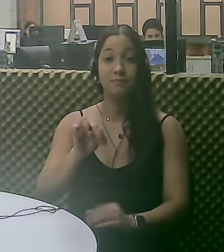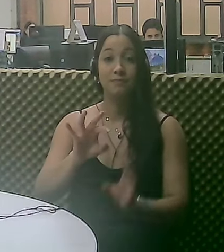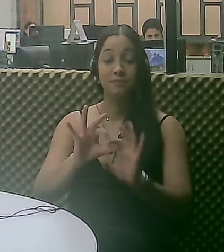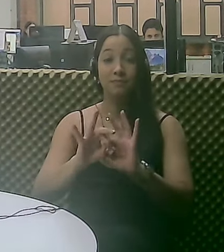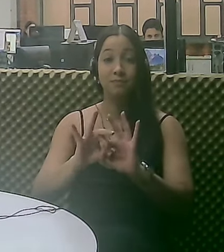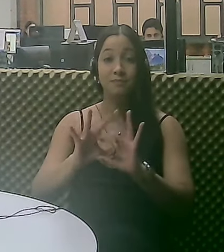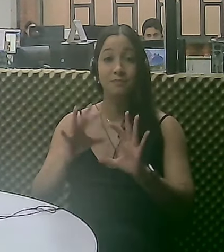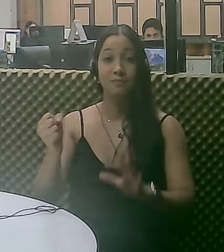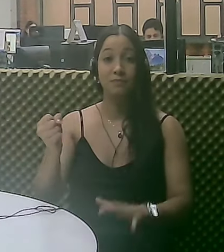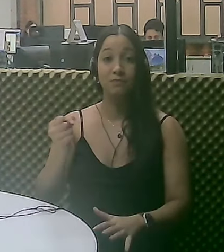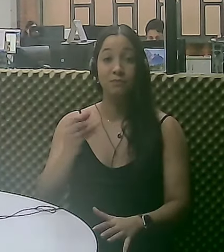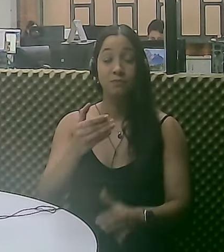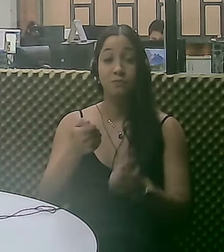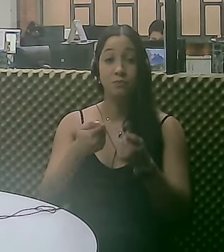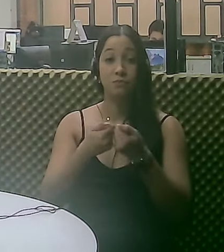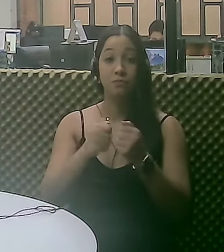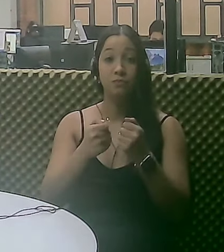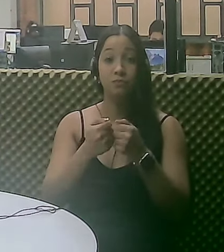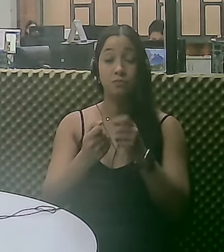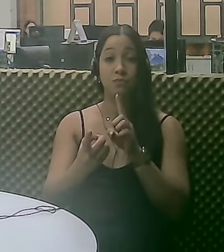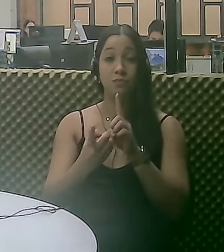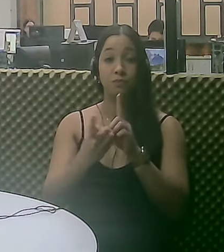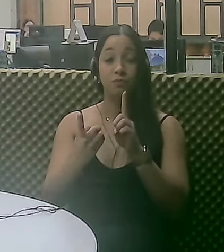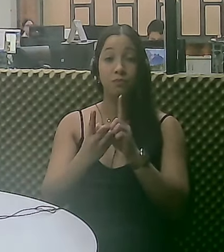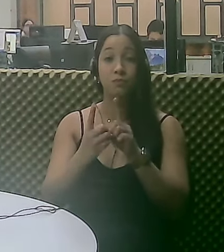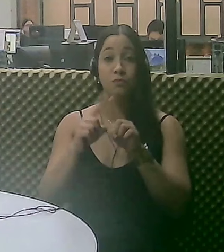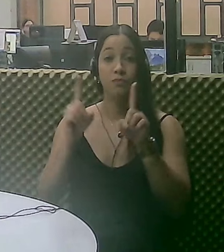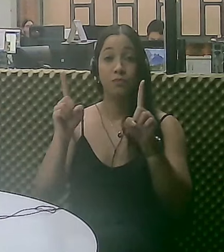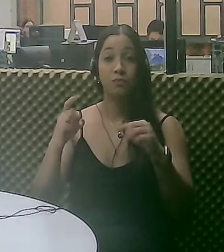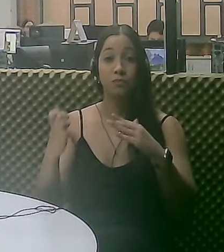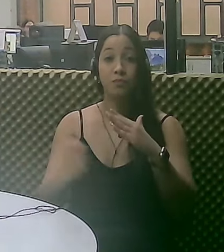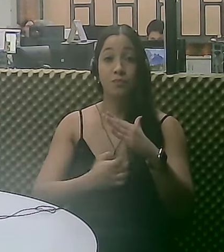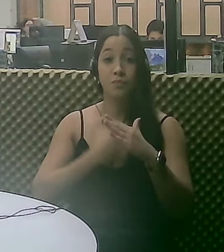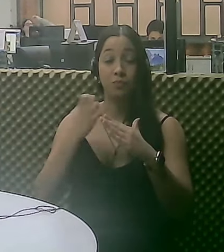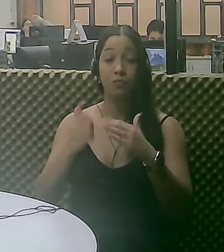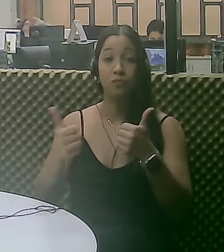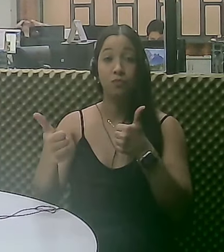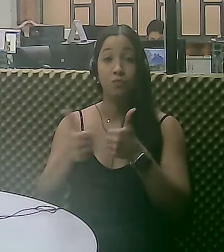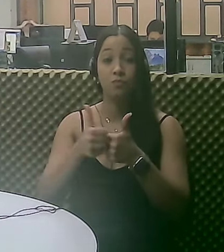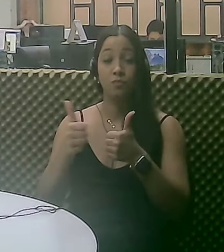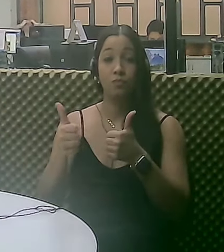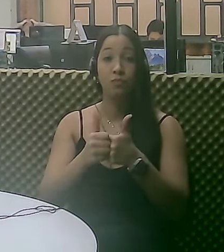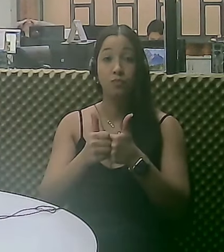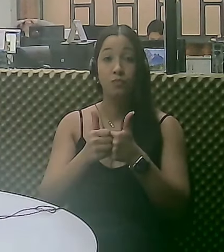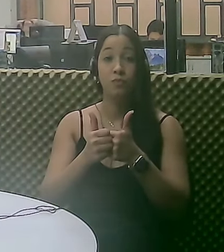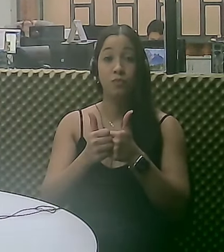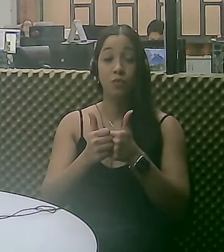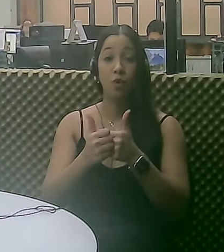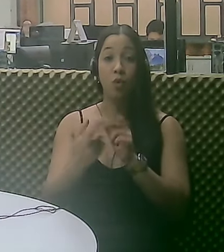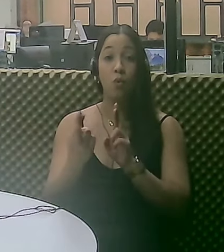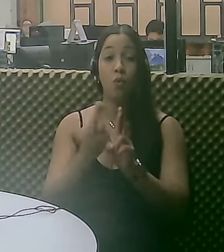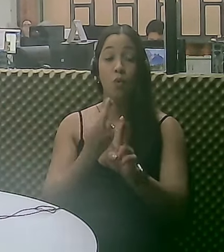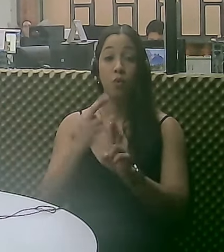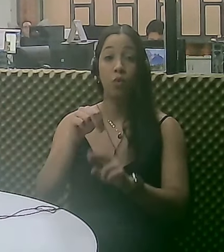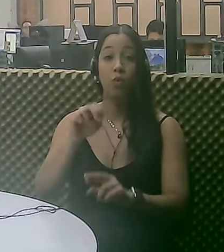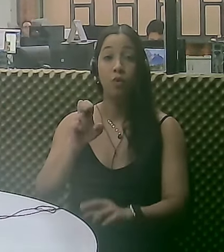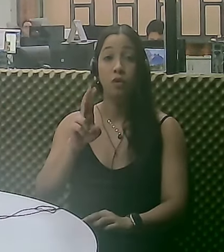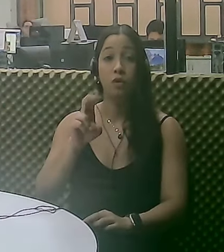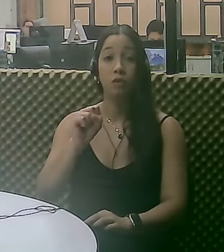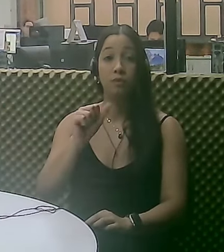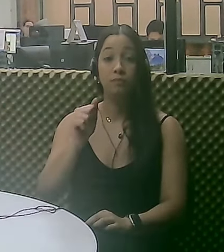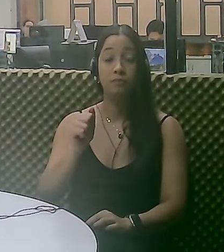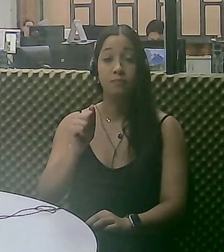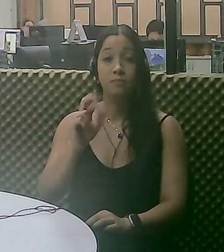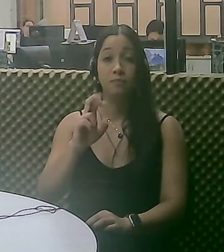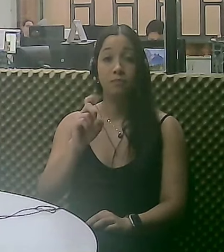disponibilizará uma nova linha de ônibus para atender aos trabalhadores das empresas próximas à região da rodovia Neuza Rezende. A